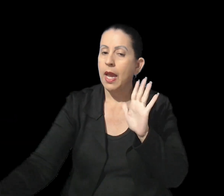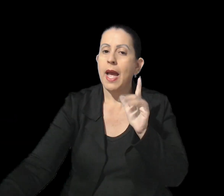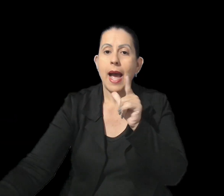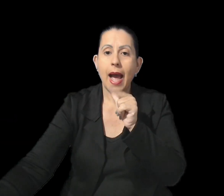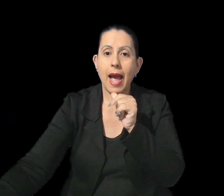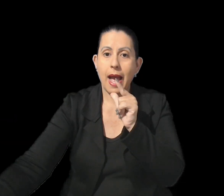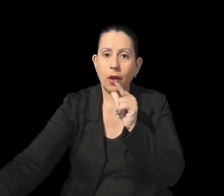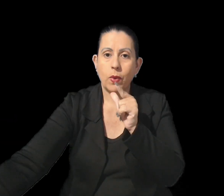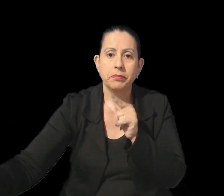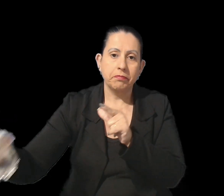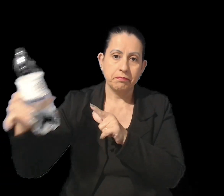A água.